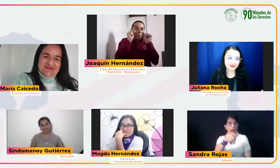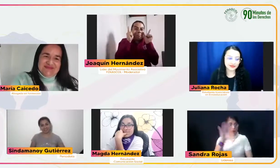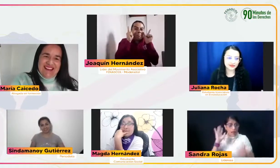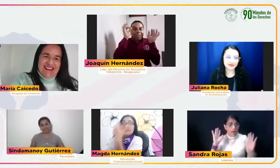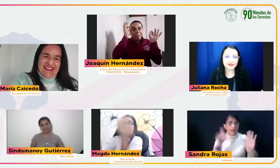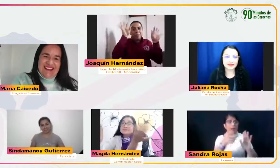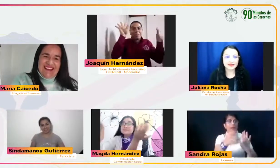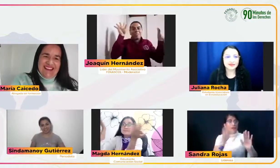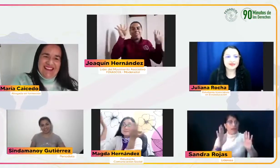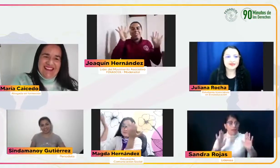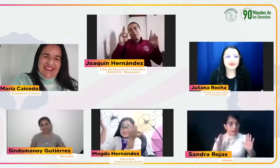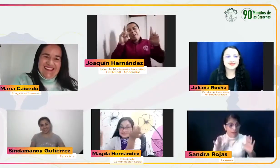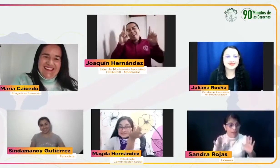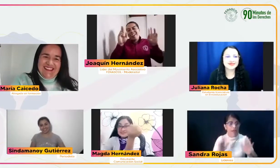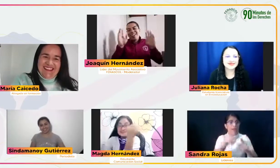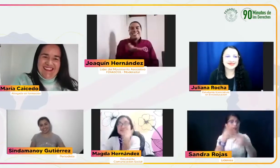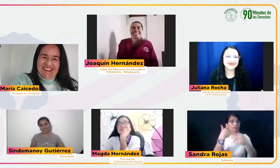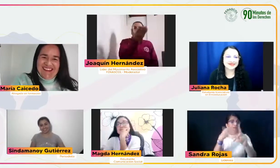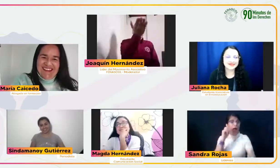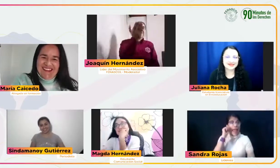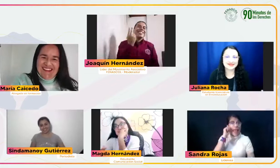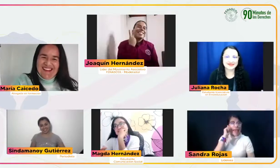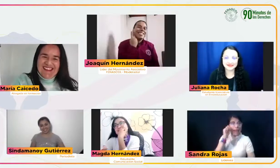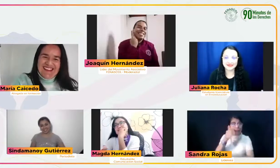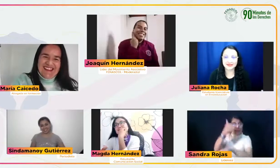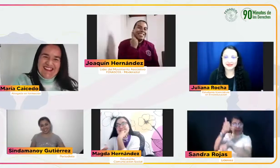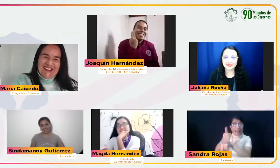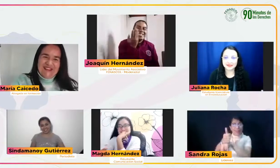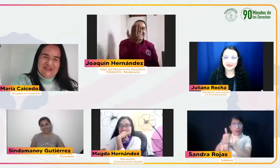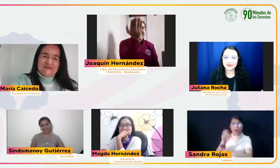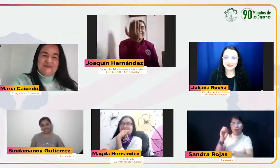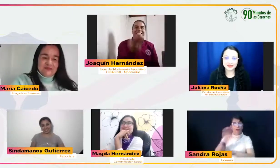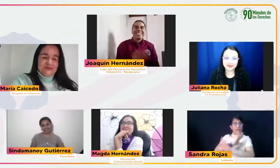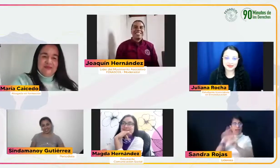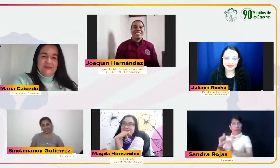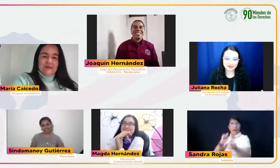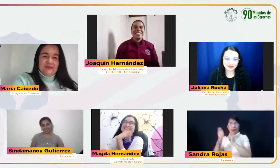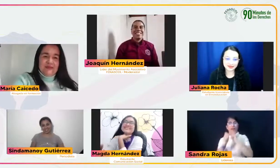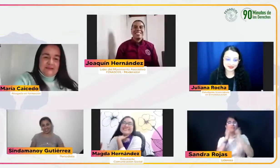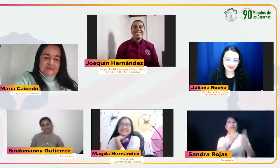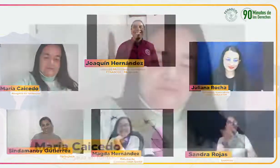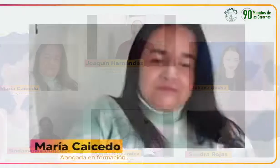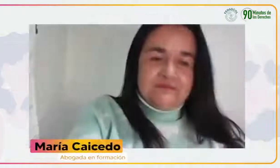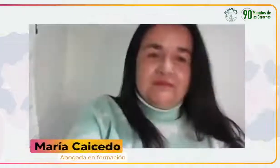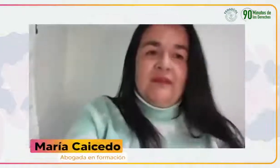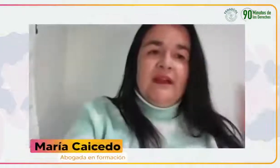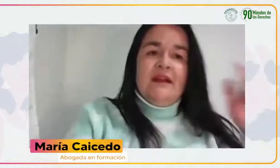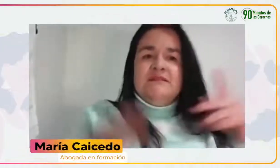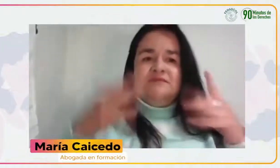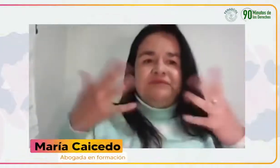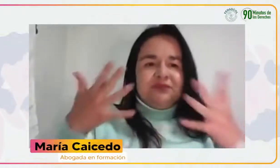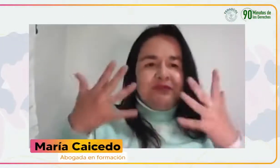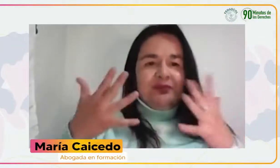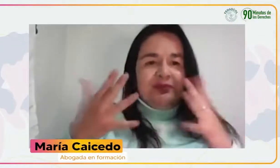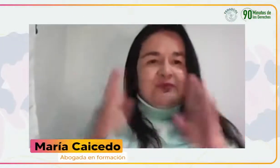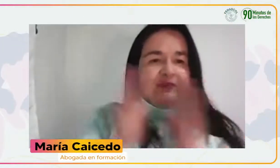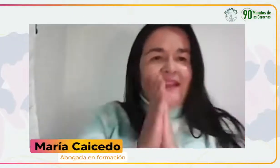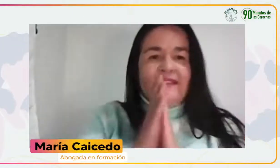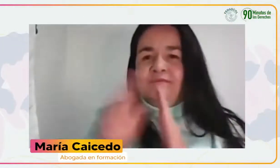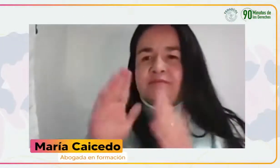Henry pueda dar ese legado a una directora, no sabemos, ¿no? Sí, ya vamos no, contigo, ya que sea una mujer.